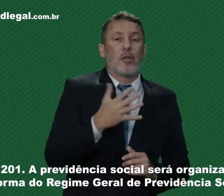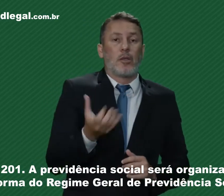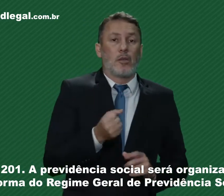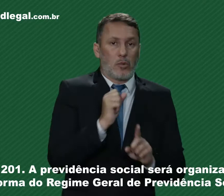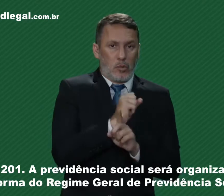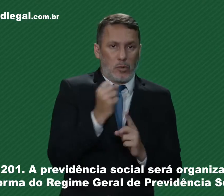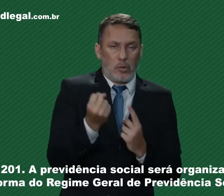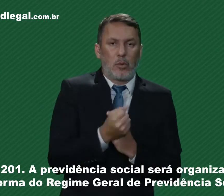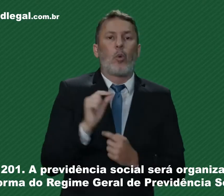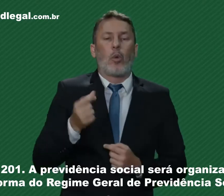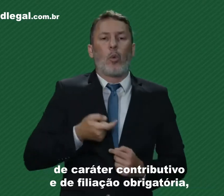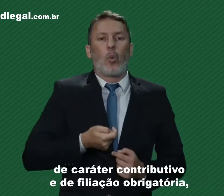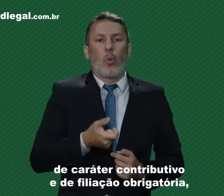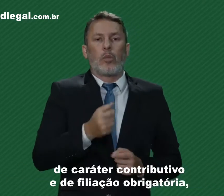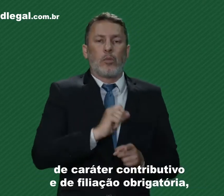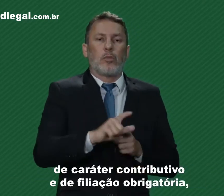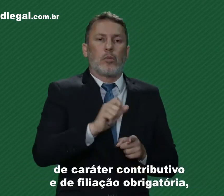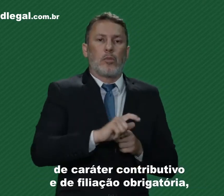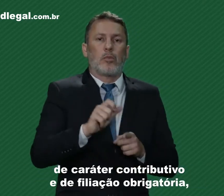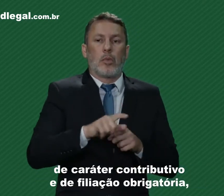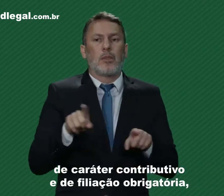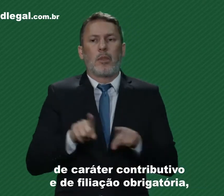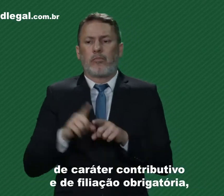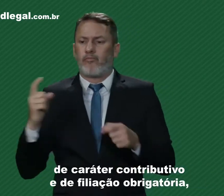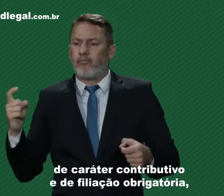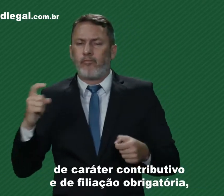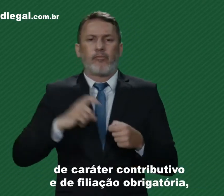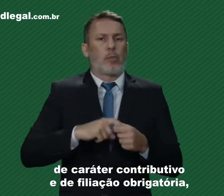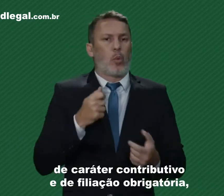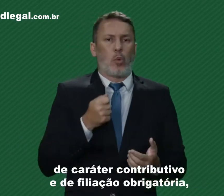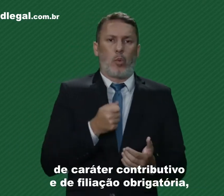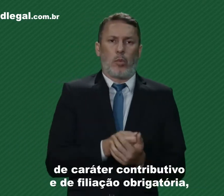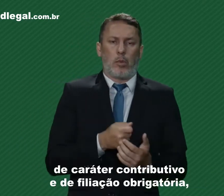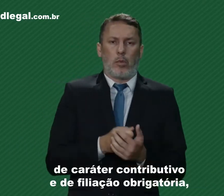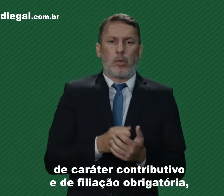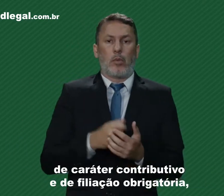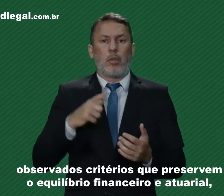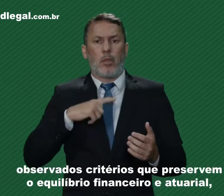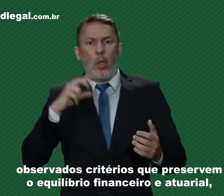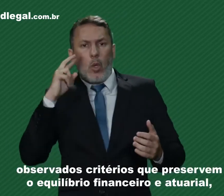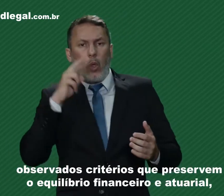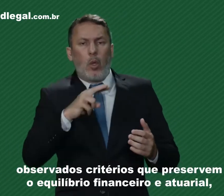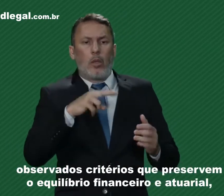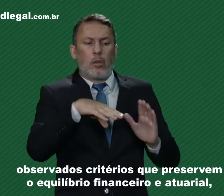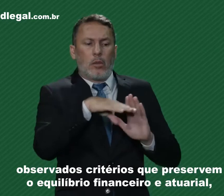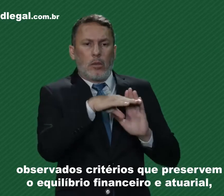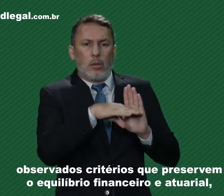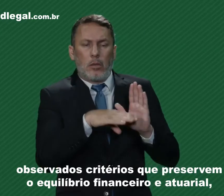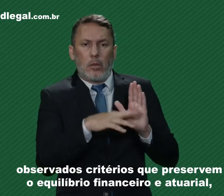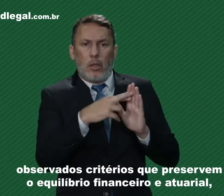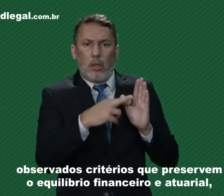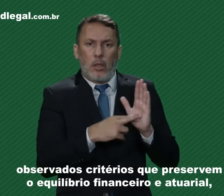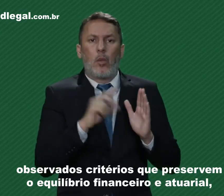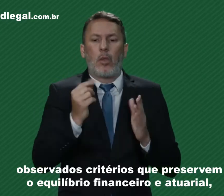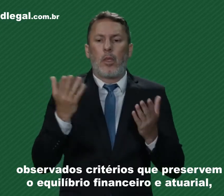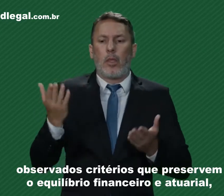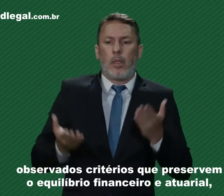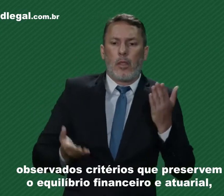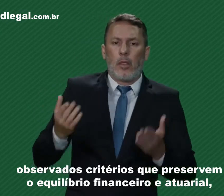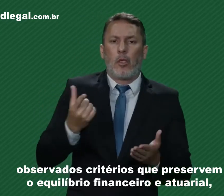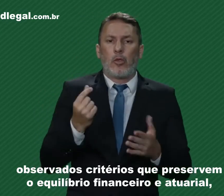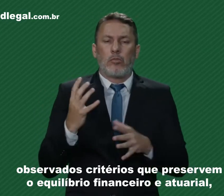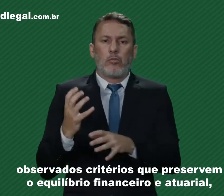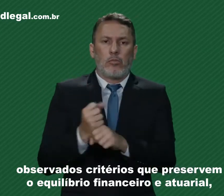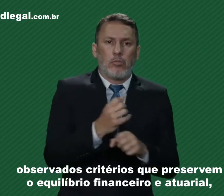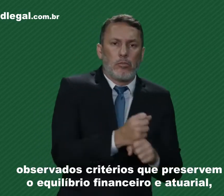de previdência social de caráter contributivo e de filiação obrigatória, observados critérios que preservem